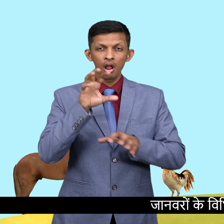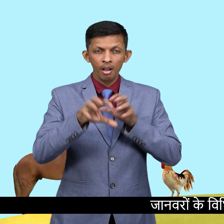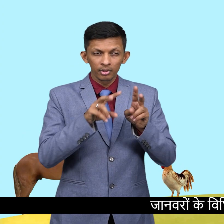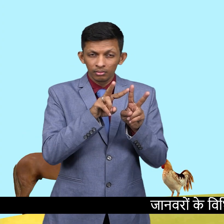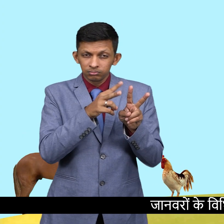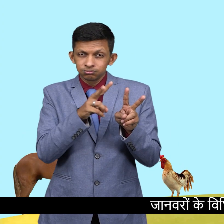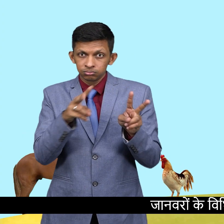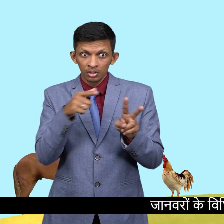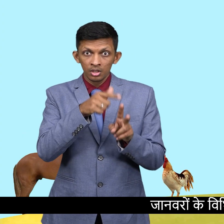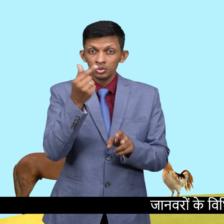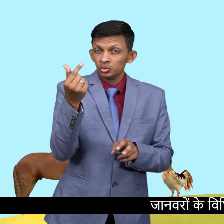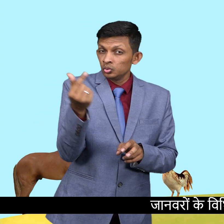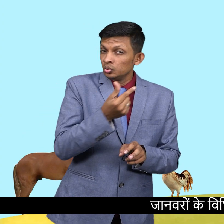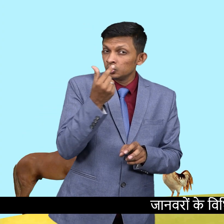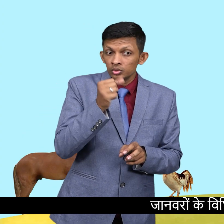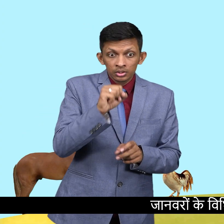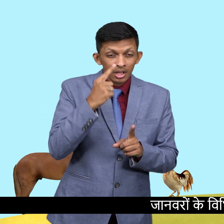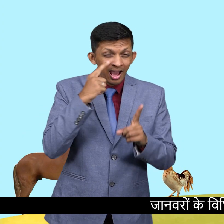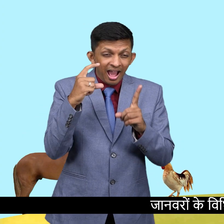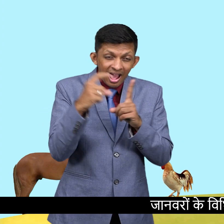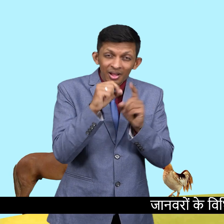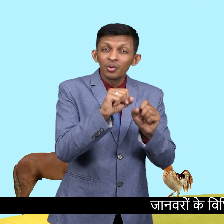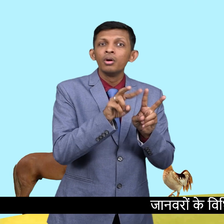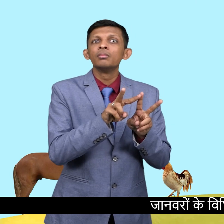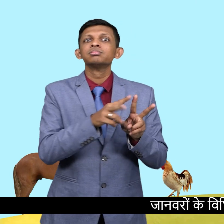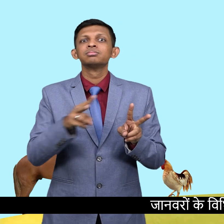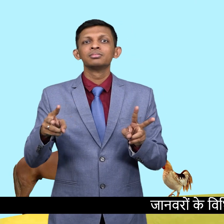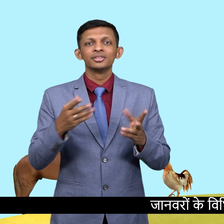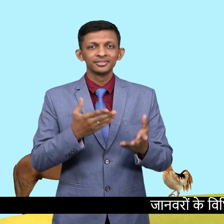जानवरों के विभिन्न उपयोगों की पहचान करना।